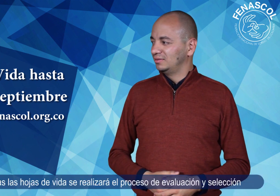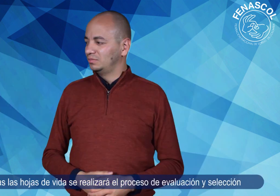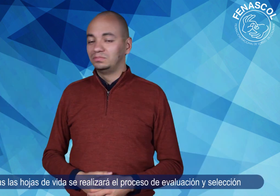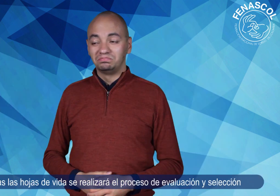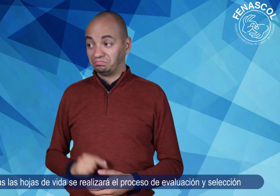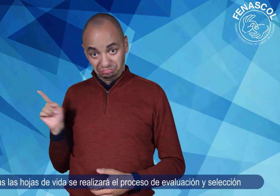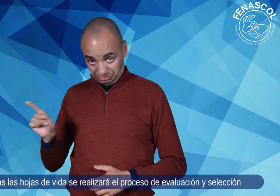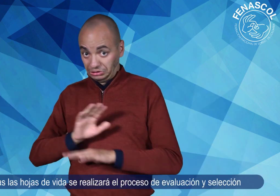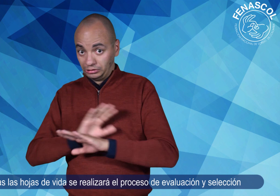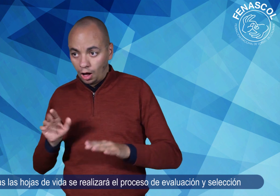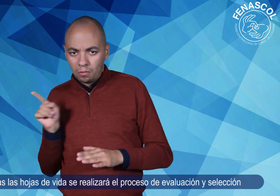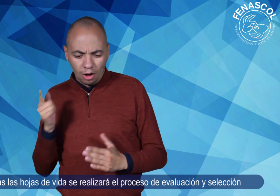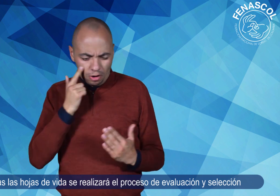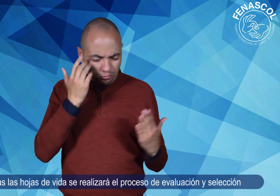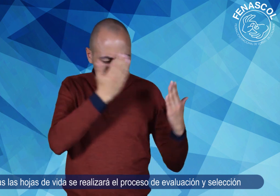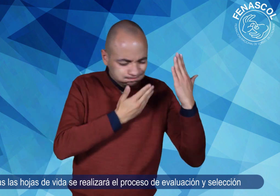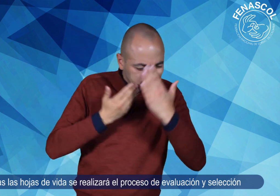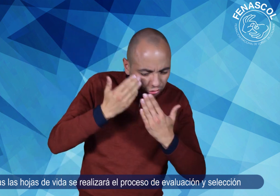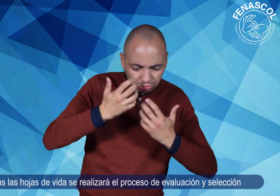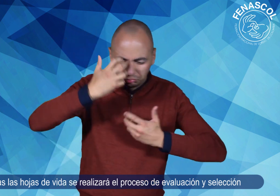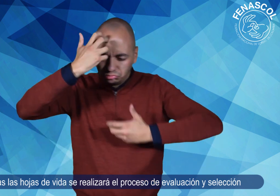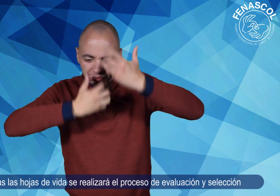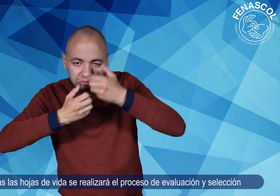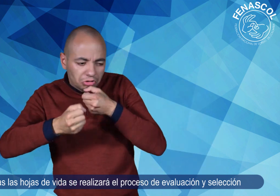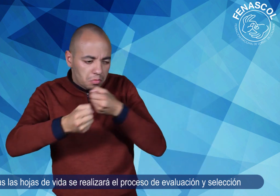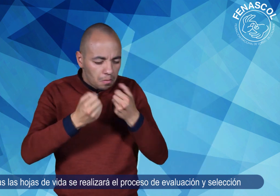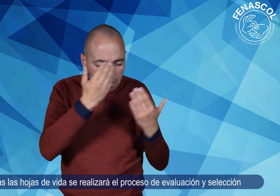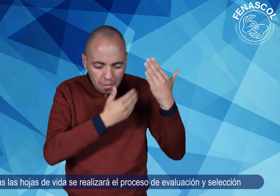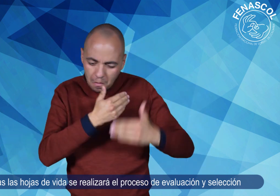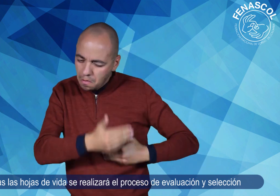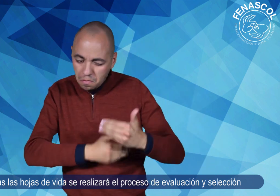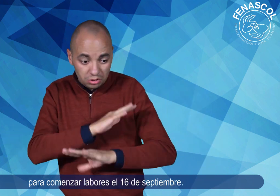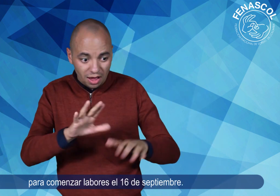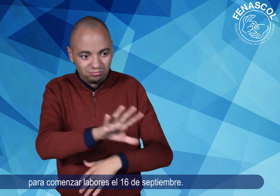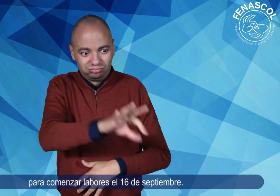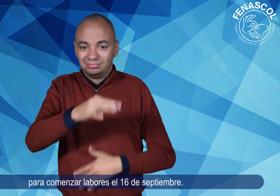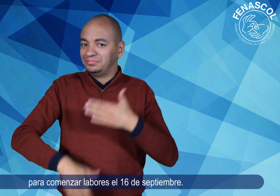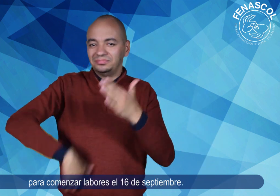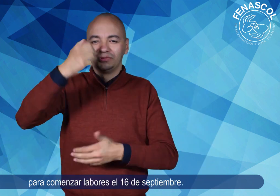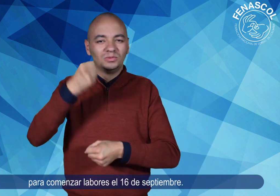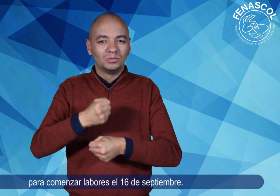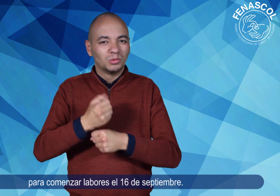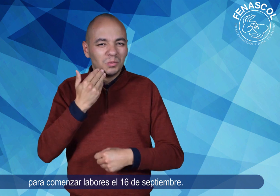Recibidas las hojas de vida, se realizará el proceso de evaluación y selección para comenzar labores el 16 de septiembre.